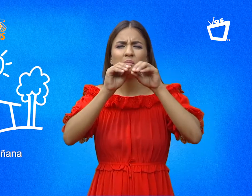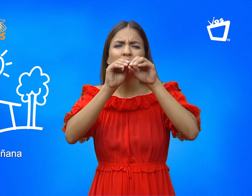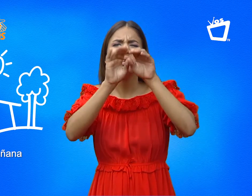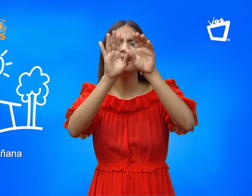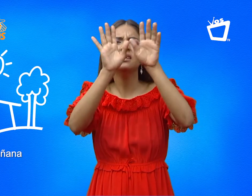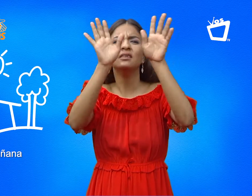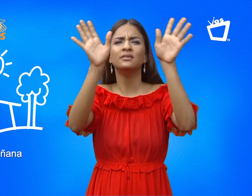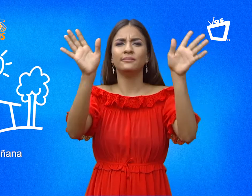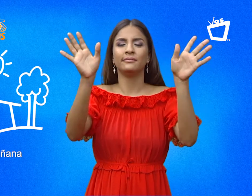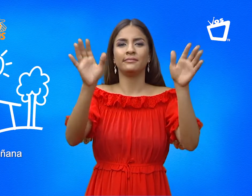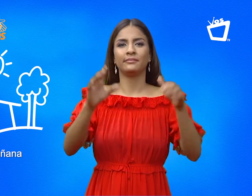mañana